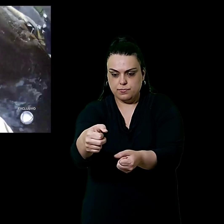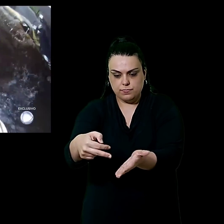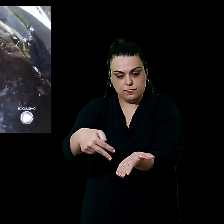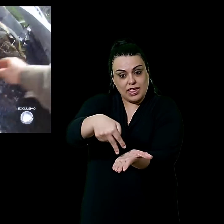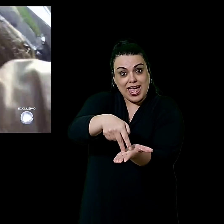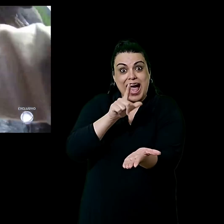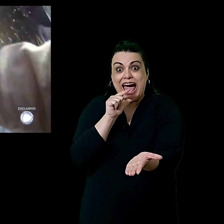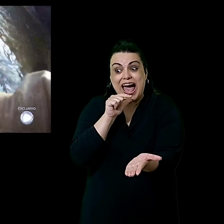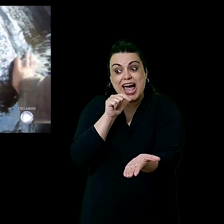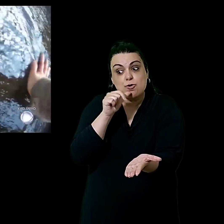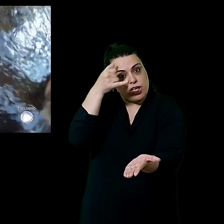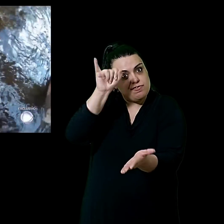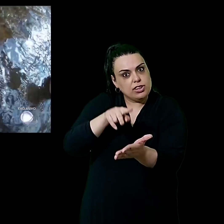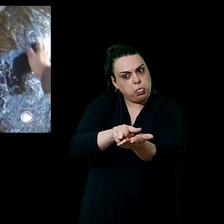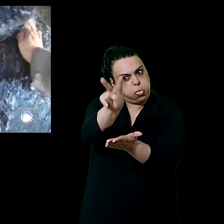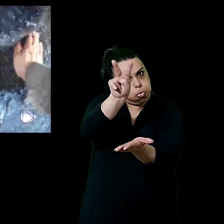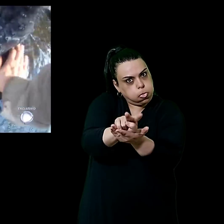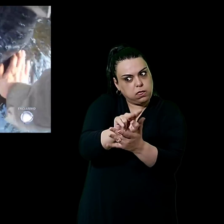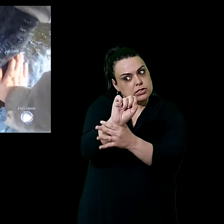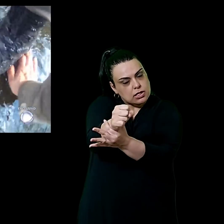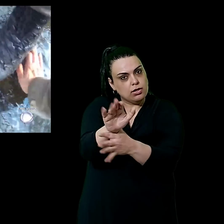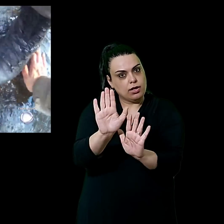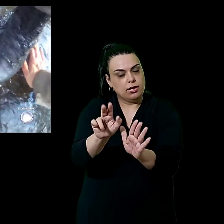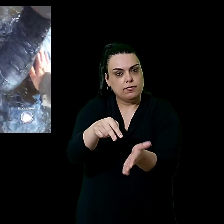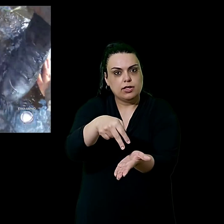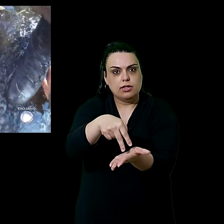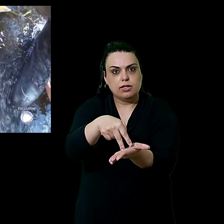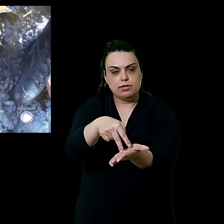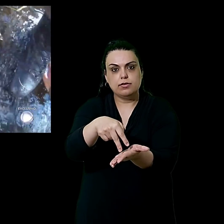Na água, vai na água que a água tá menos pegadinha.